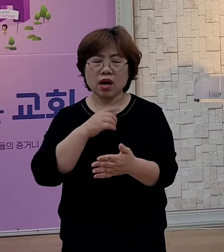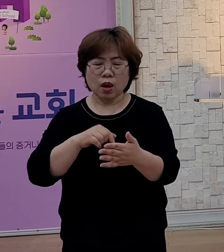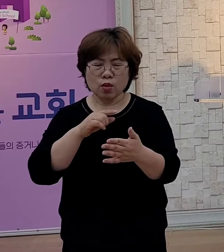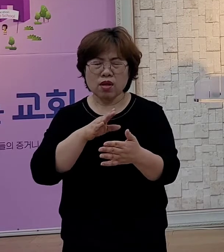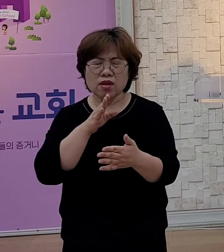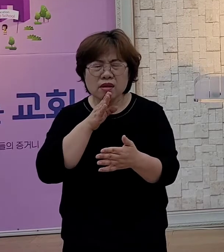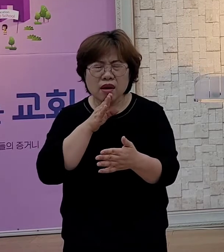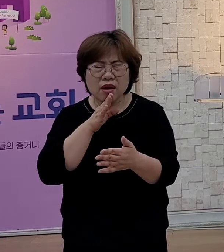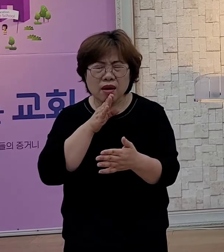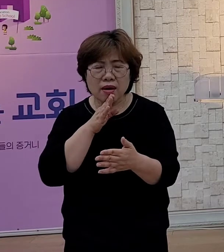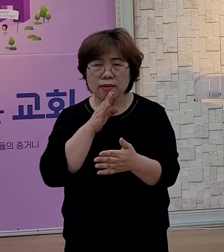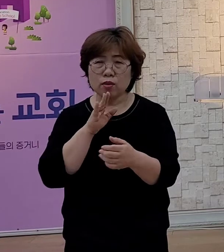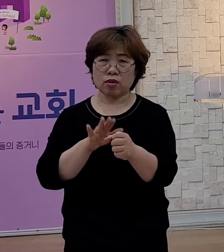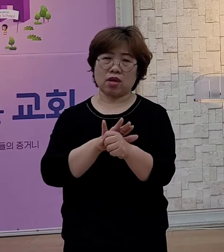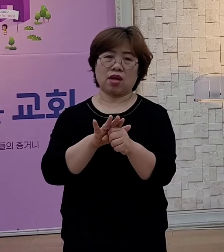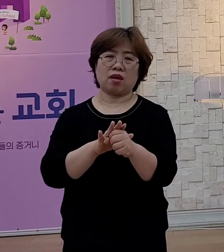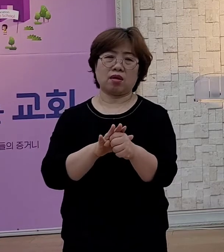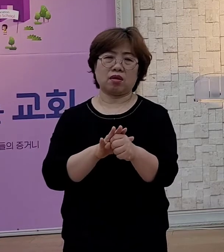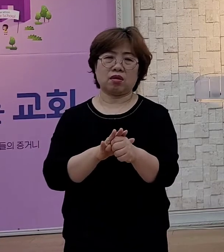이게 현실이에요.